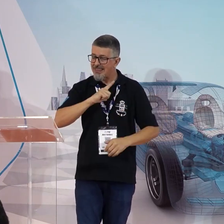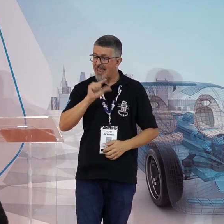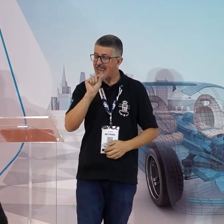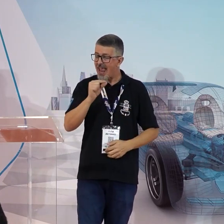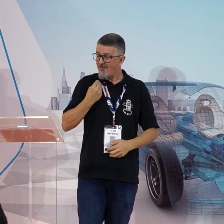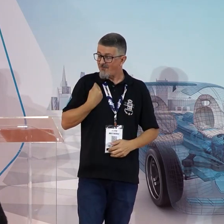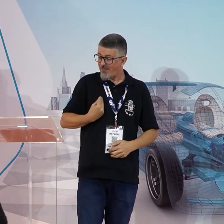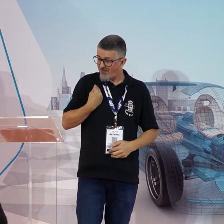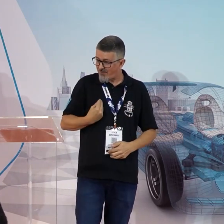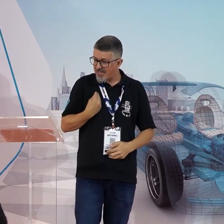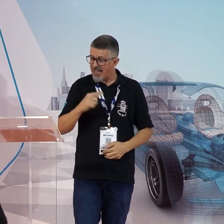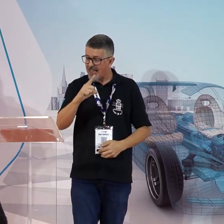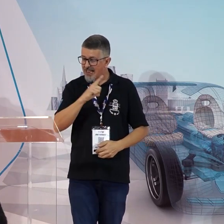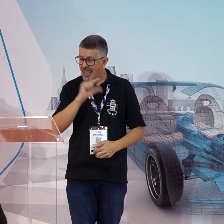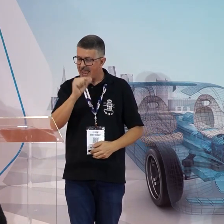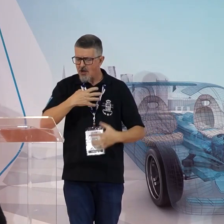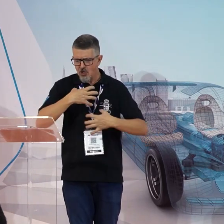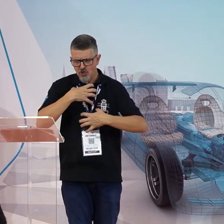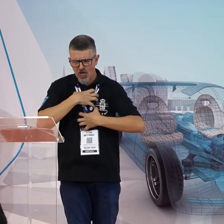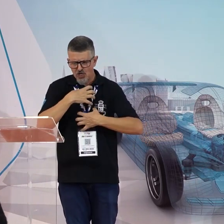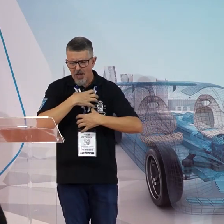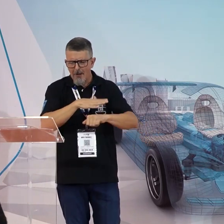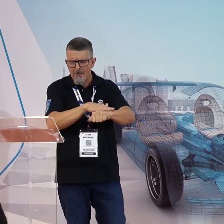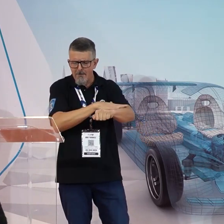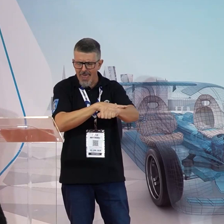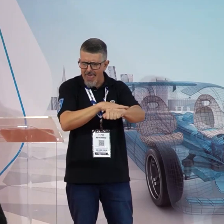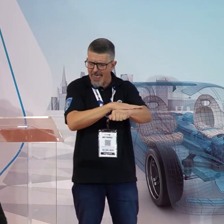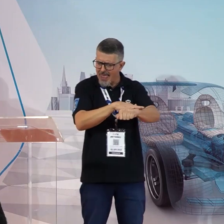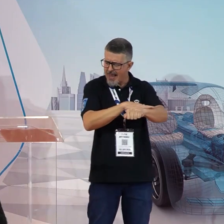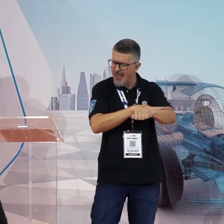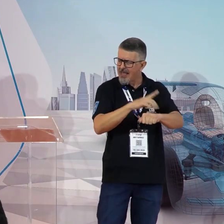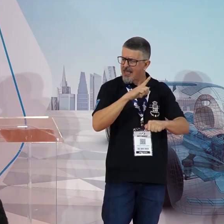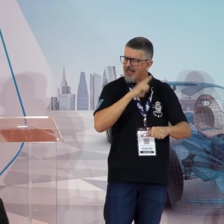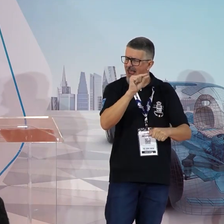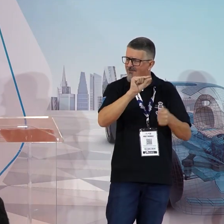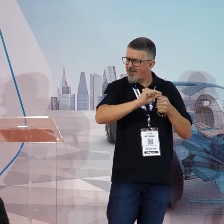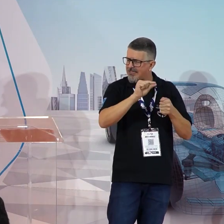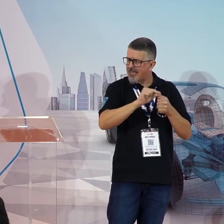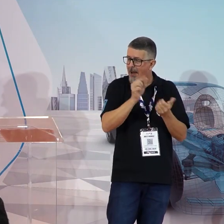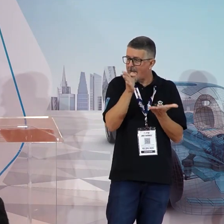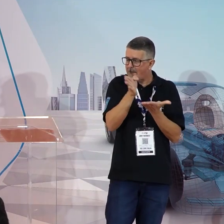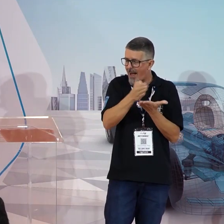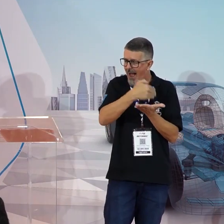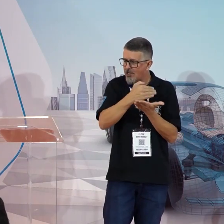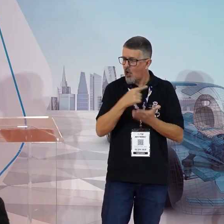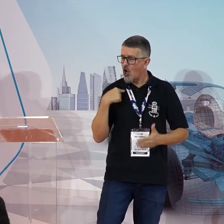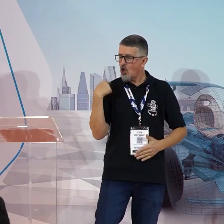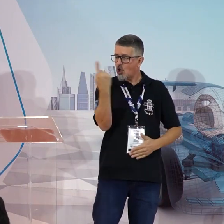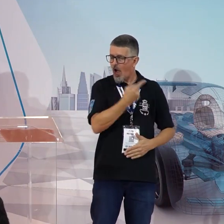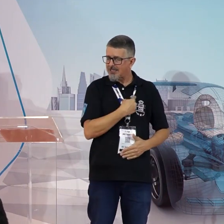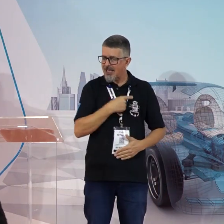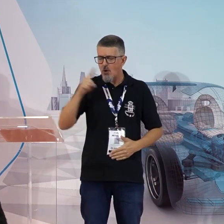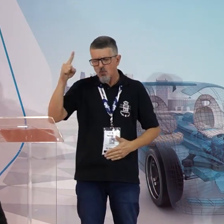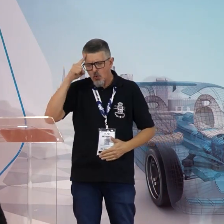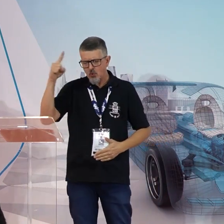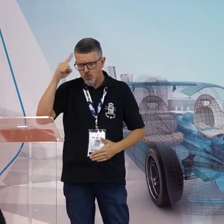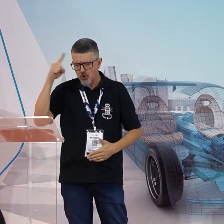praticada, ela tem que ser vivida, tem que sentir na pele, tem que fazer parte da nossa